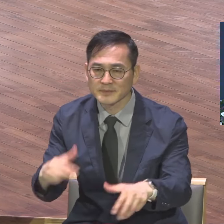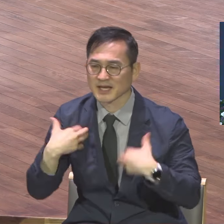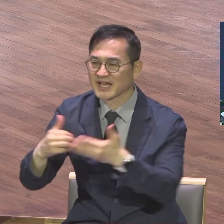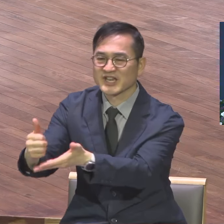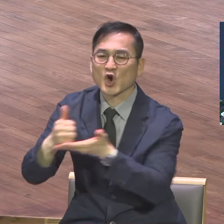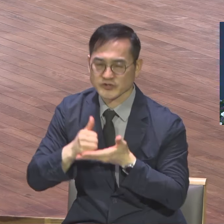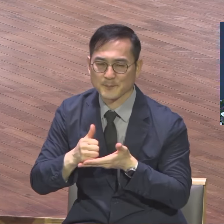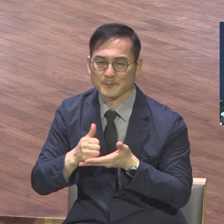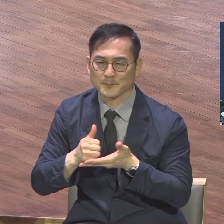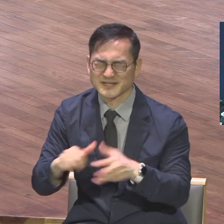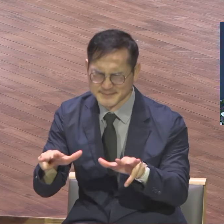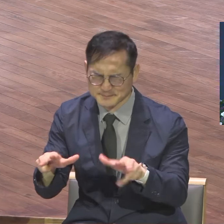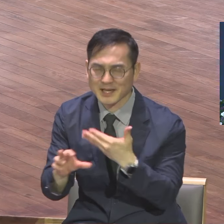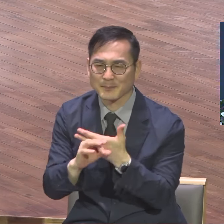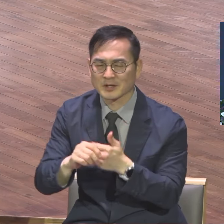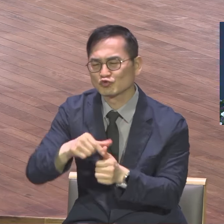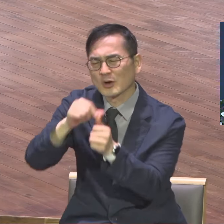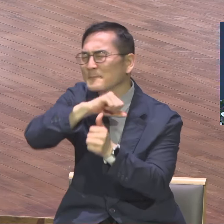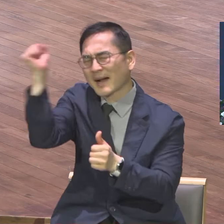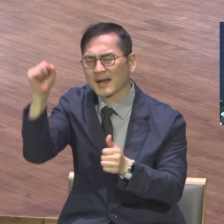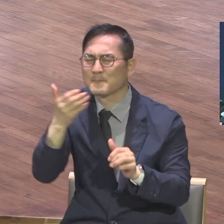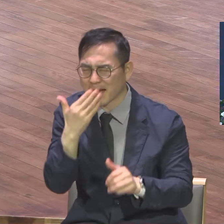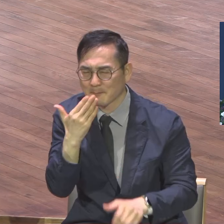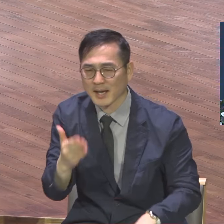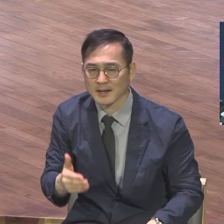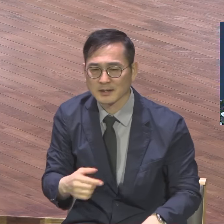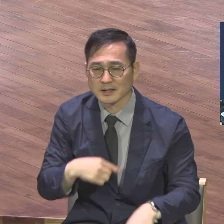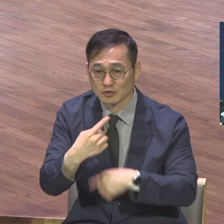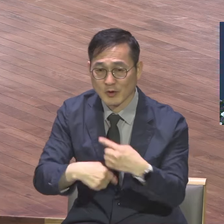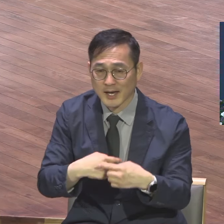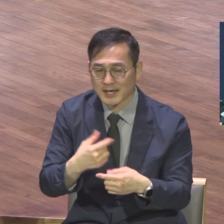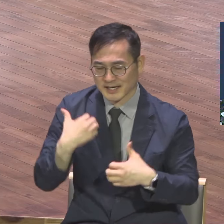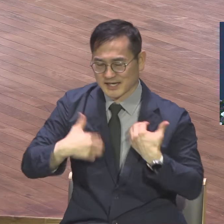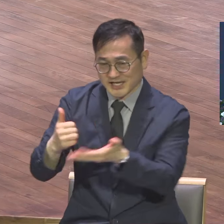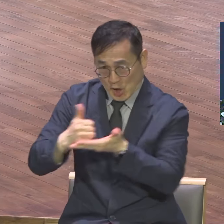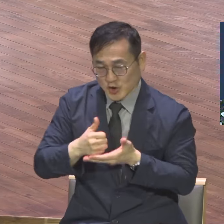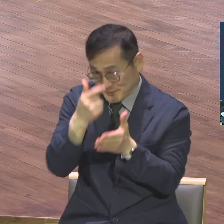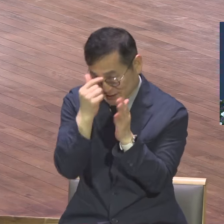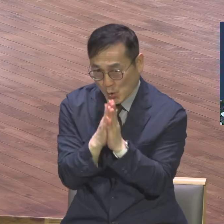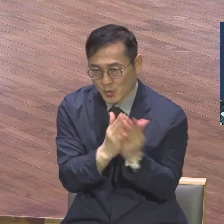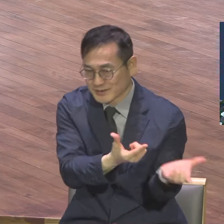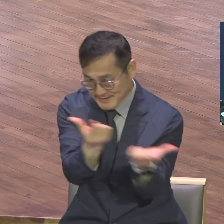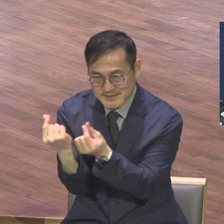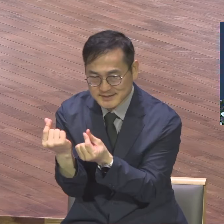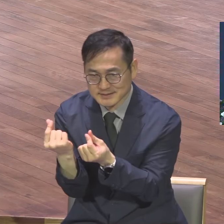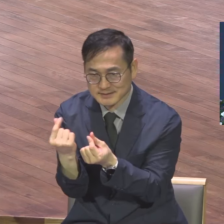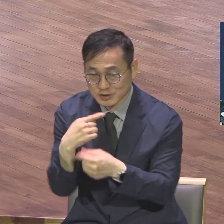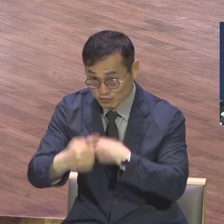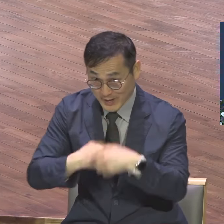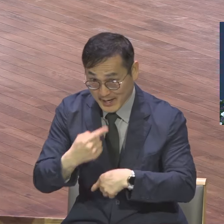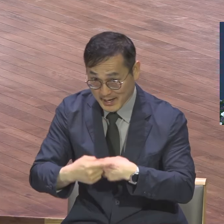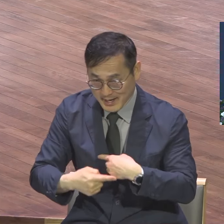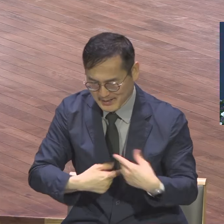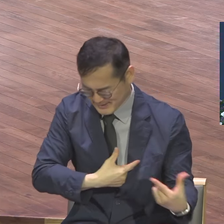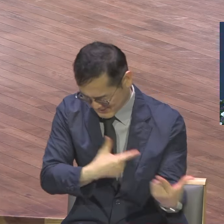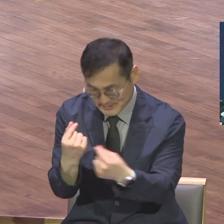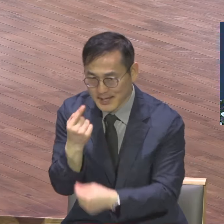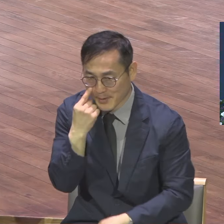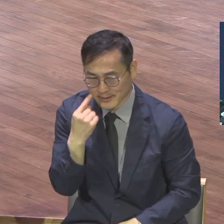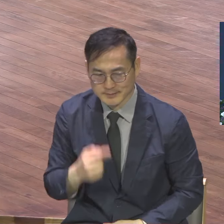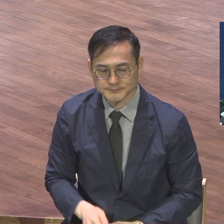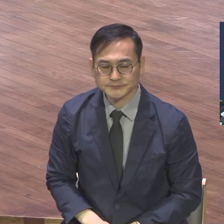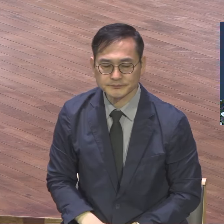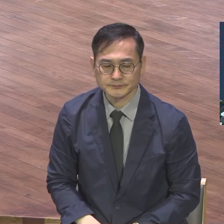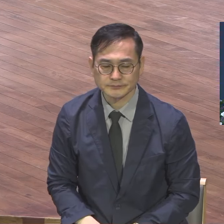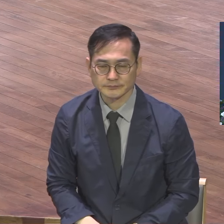영접기도 하겠습니다. 다 우리 눈을 감으시고 제 영접기도 할 거니 따라하시면 돼요. 따라하시면 돼요. 제가 따라만 하면 공기가 여러분